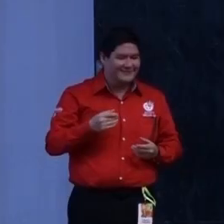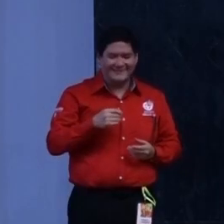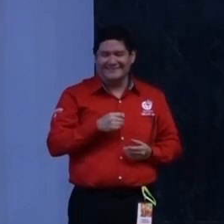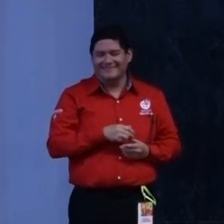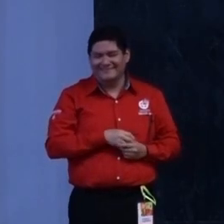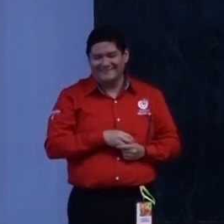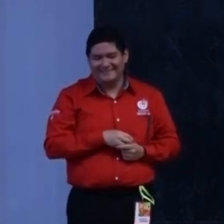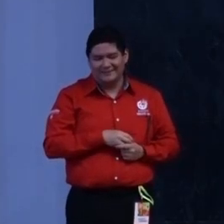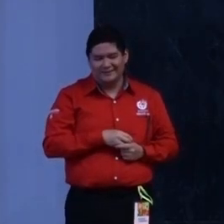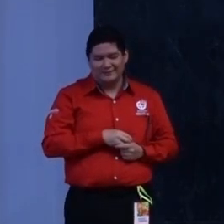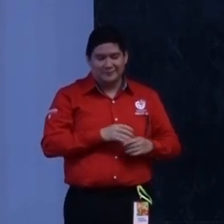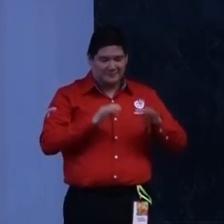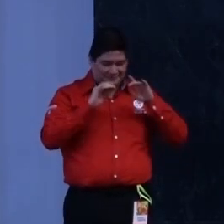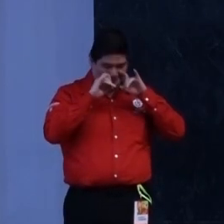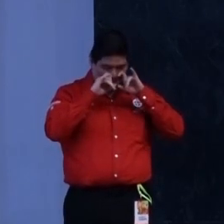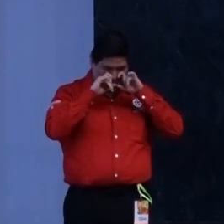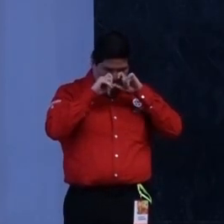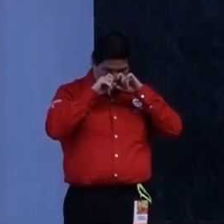bueno.